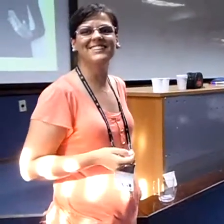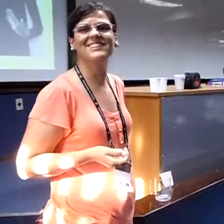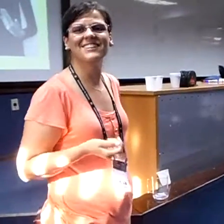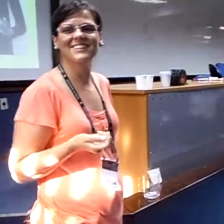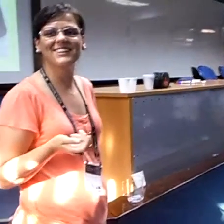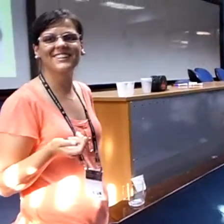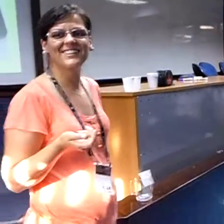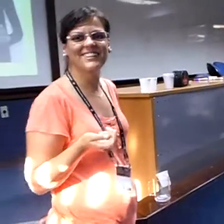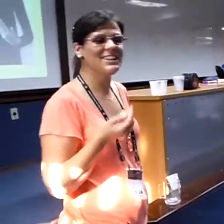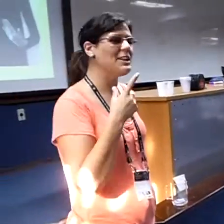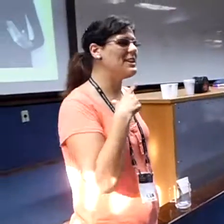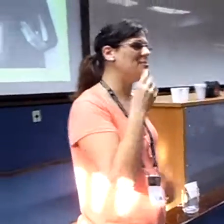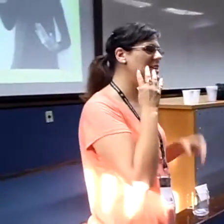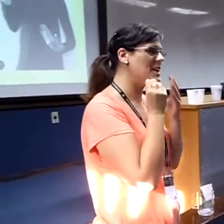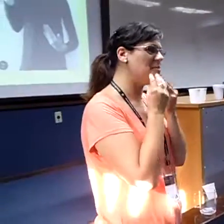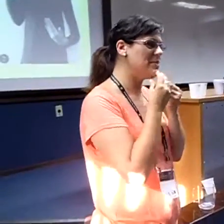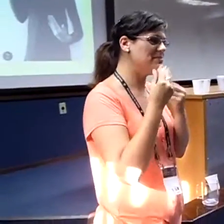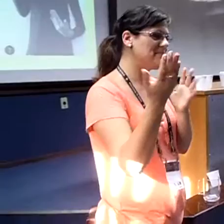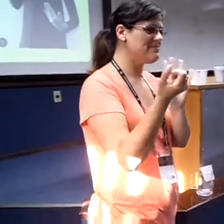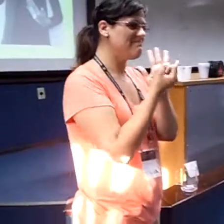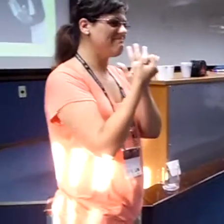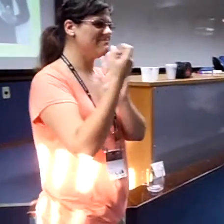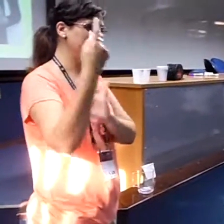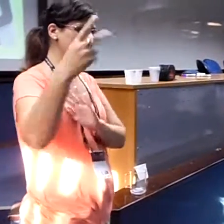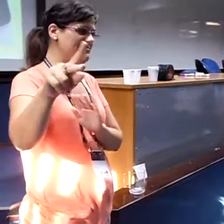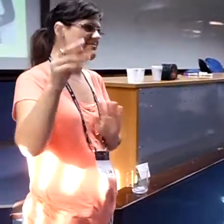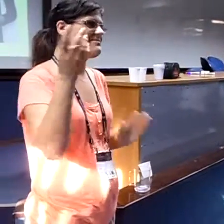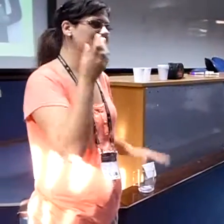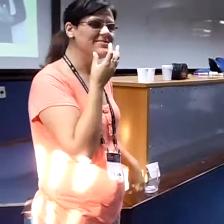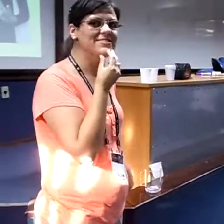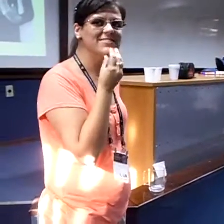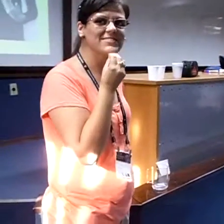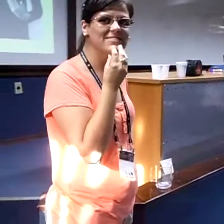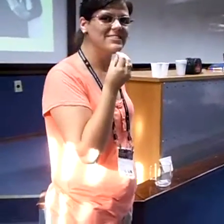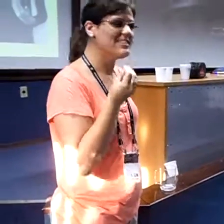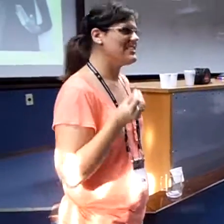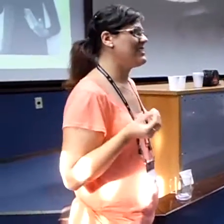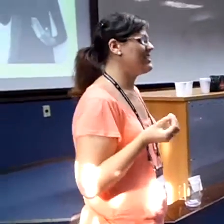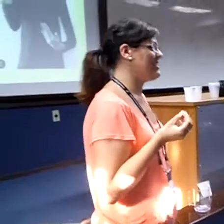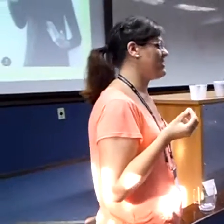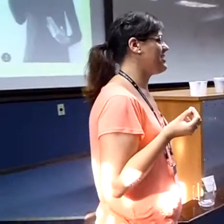Esse é o sinal dele, né? Por causa da barbicha, na marca, né?